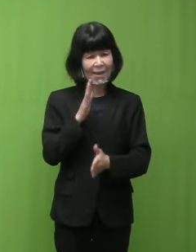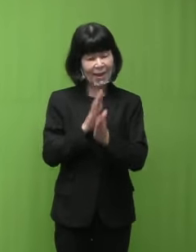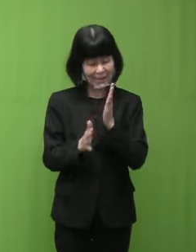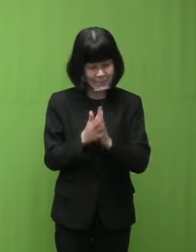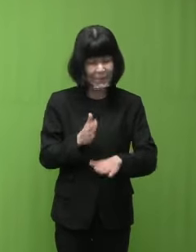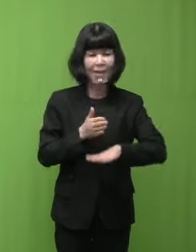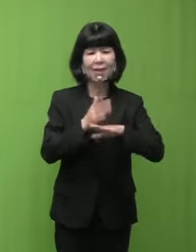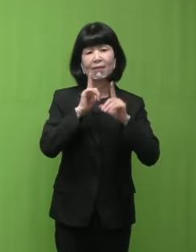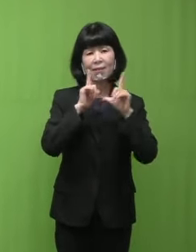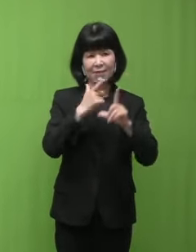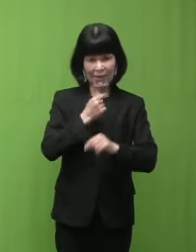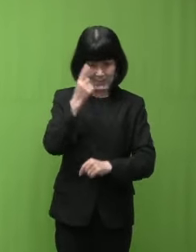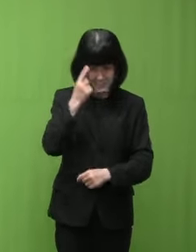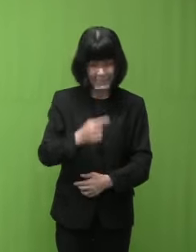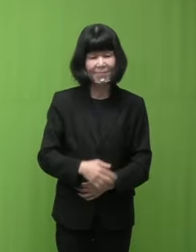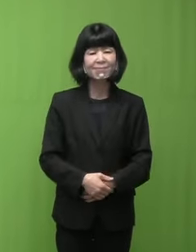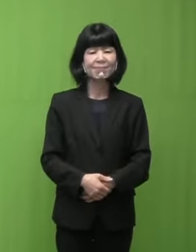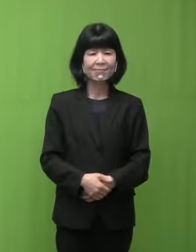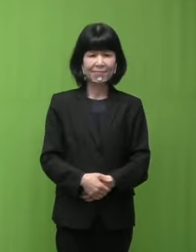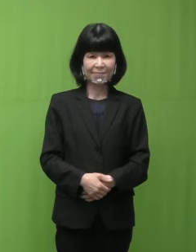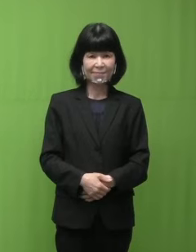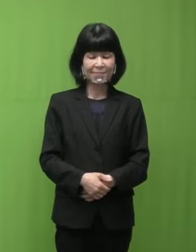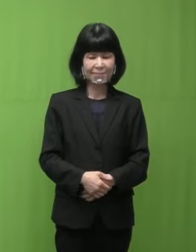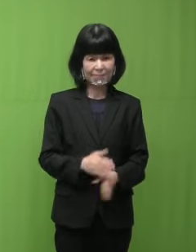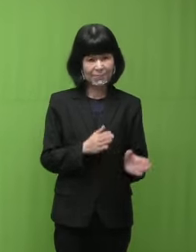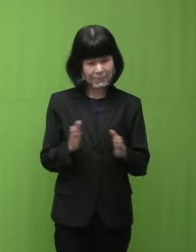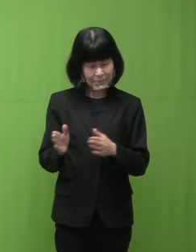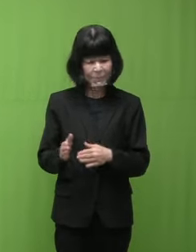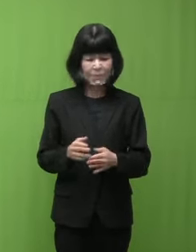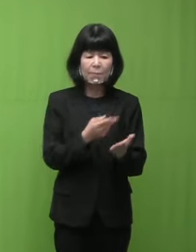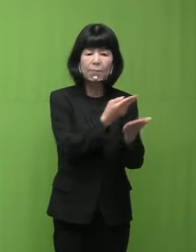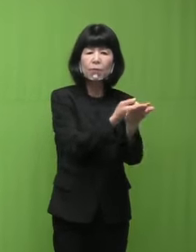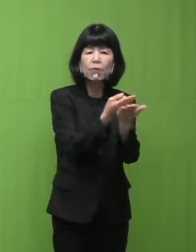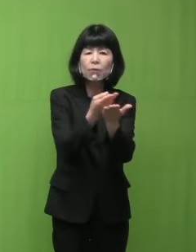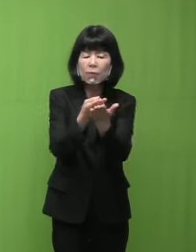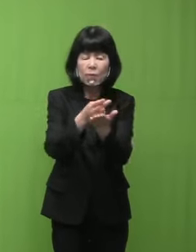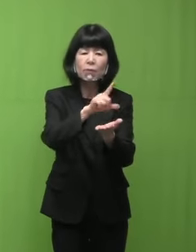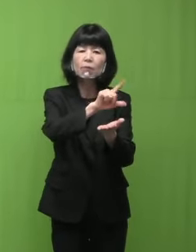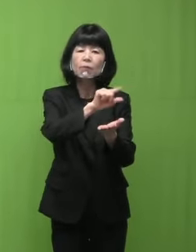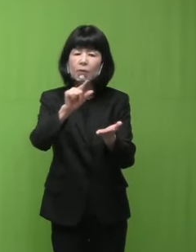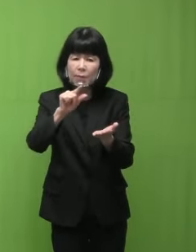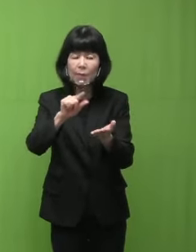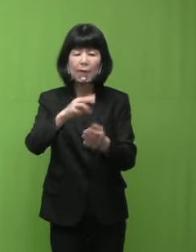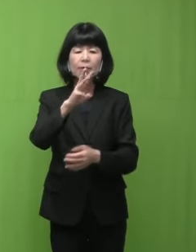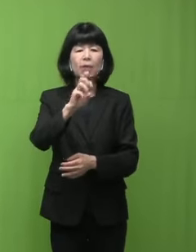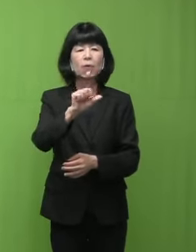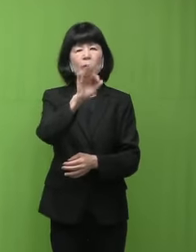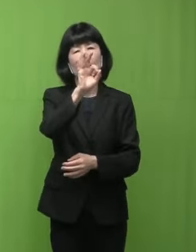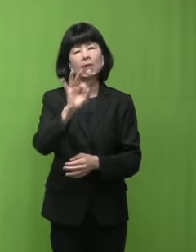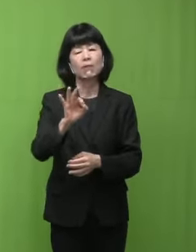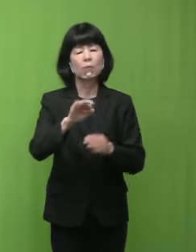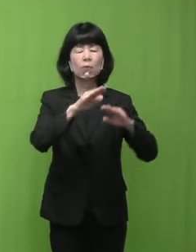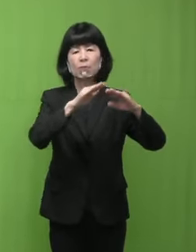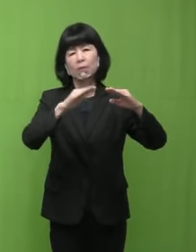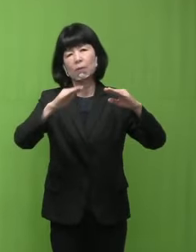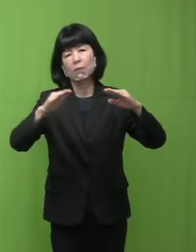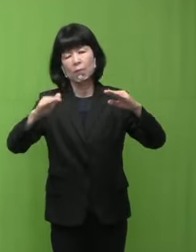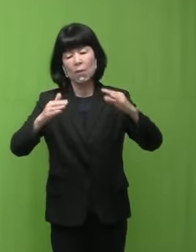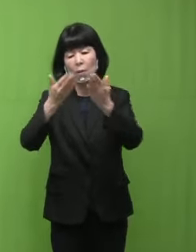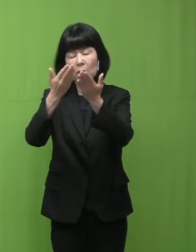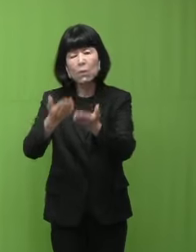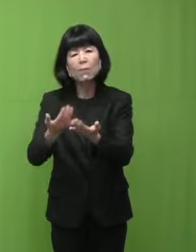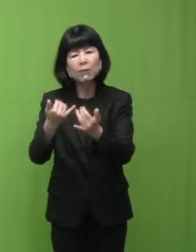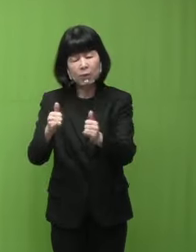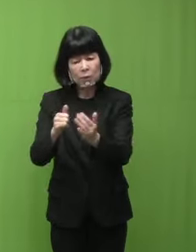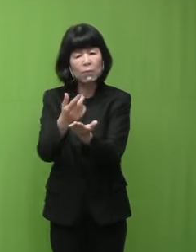感謝申し上げたいと思います一方で病床占有率は35%前後重症者用病床の